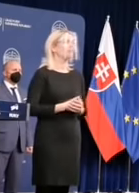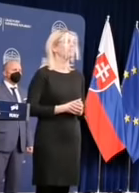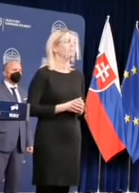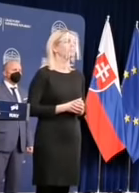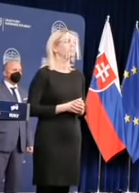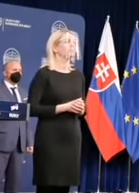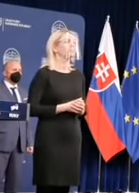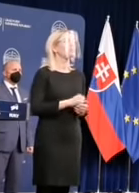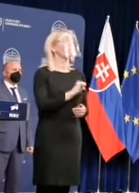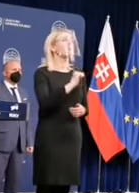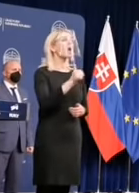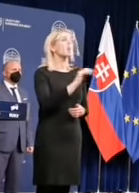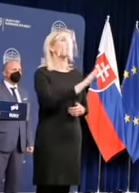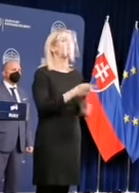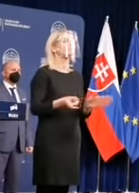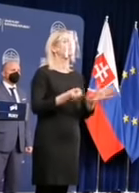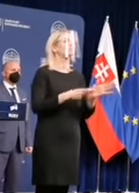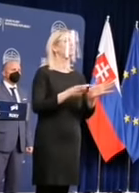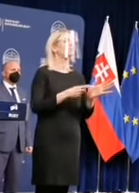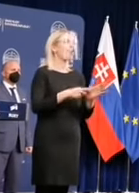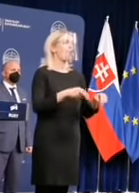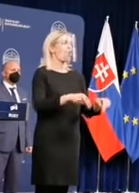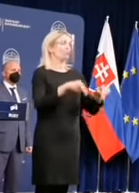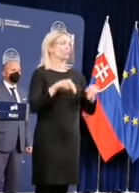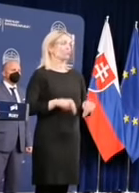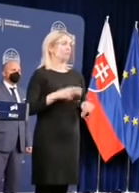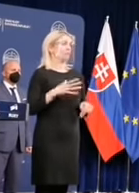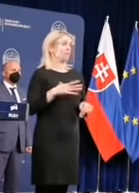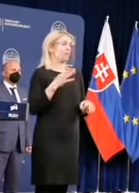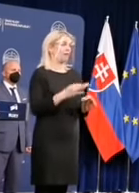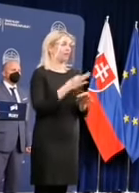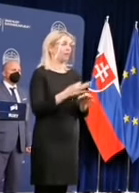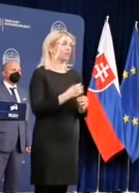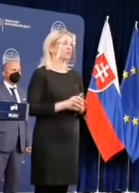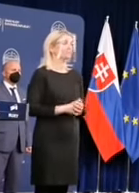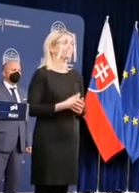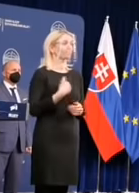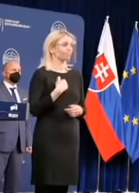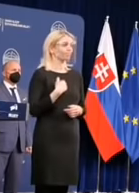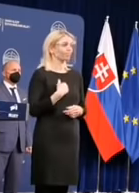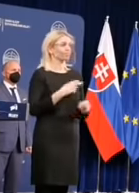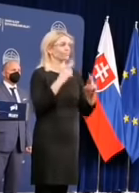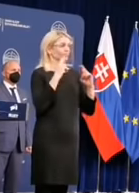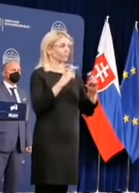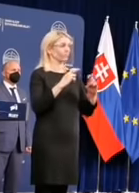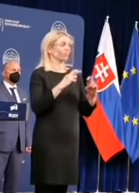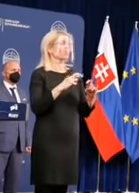Najprv bolo ich jedinou požiadavkou odstúpenie Mareka Krajčího. Túto požiadavku sme splnili,